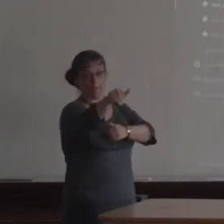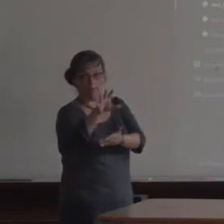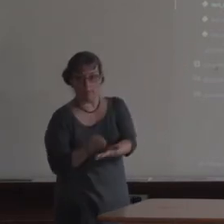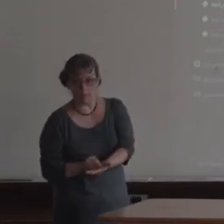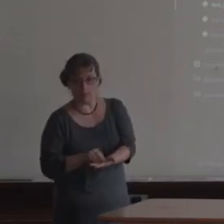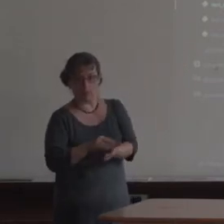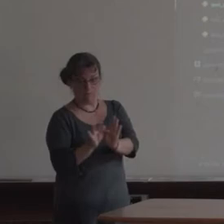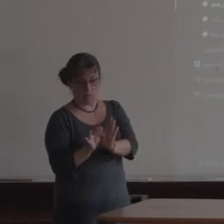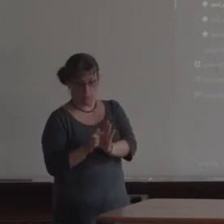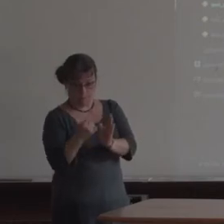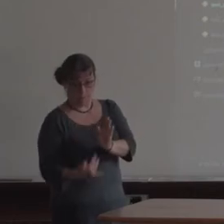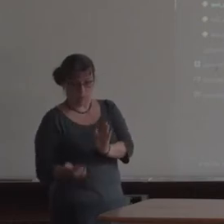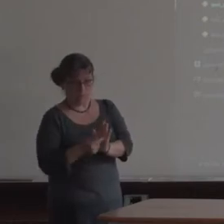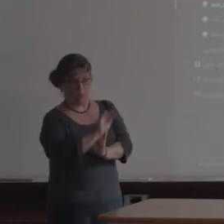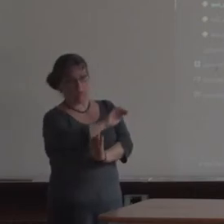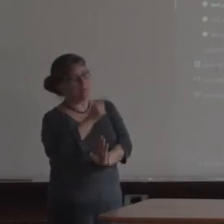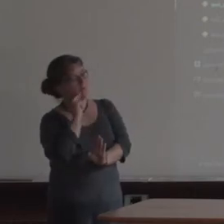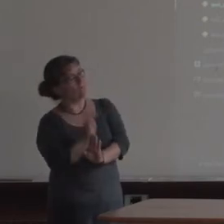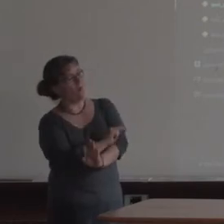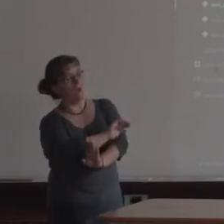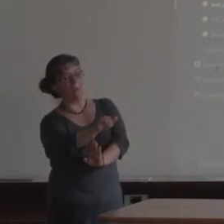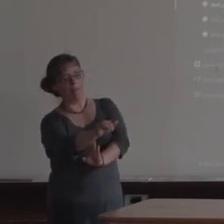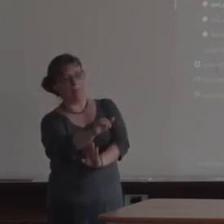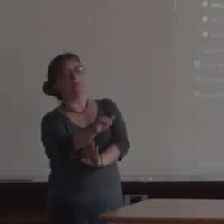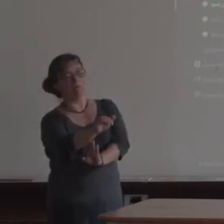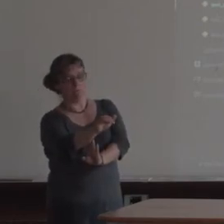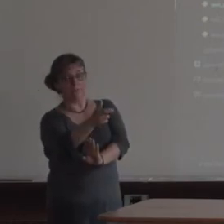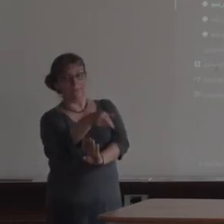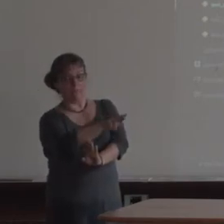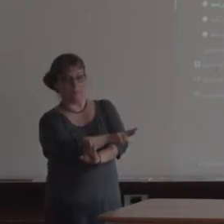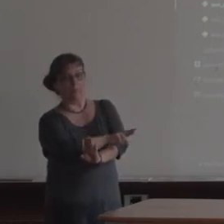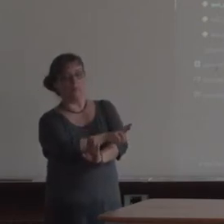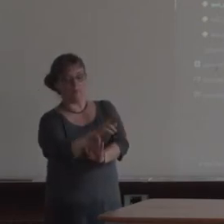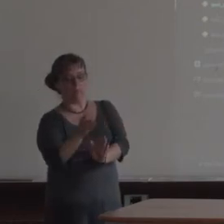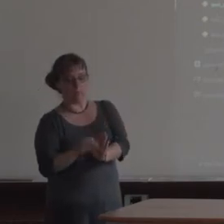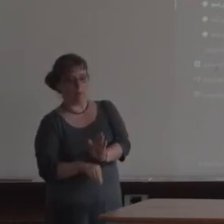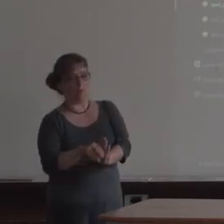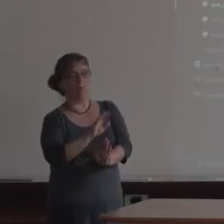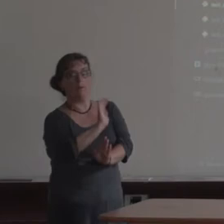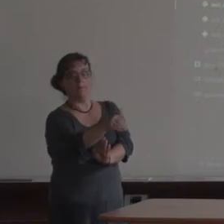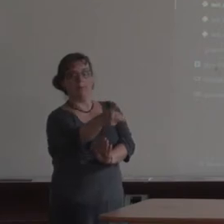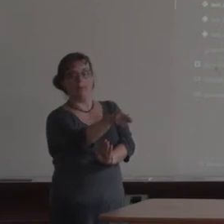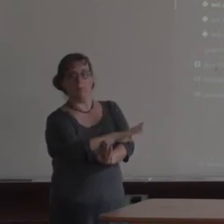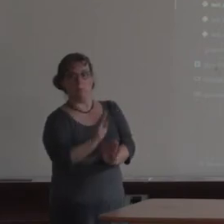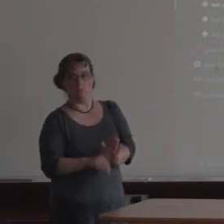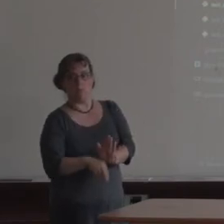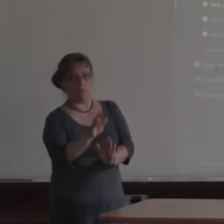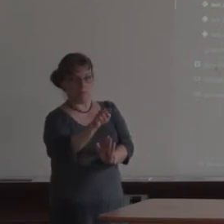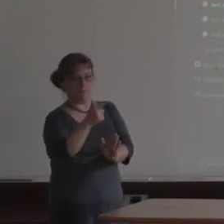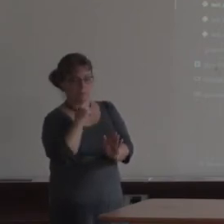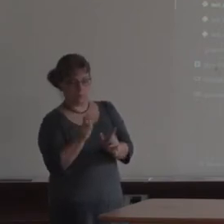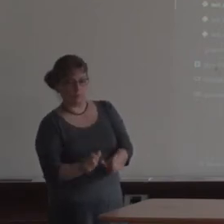rappeler des arguments qu'elle a reçus. Ce qui nous permet après d'inspecter cette valeur-là.